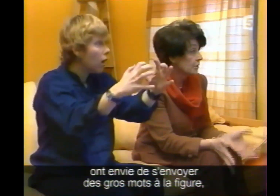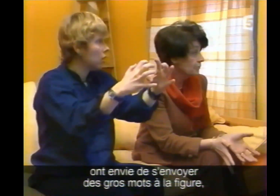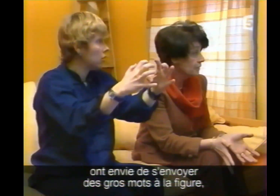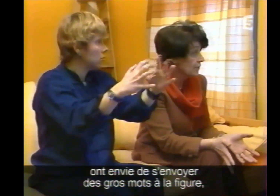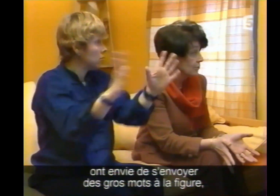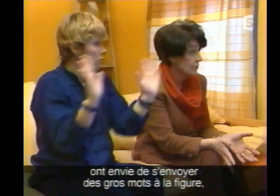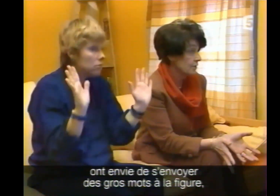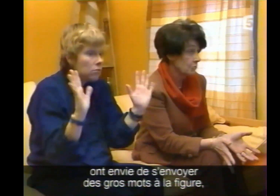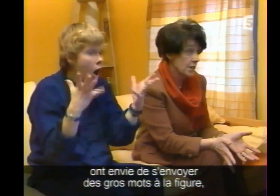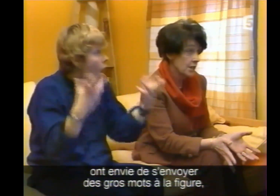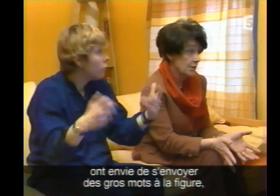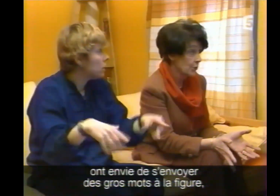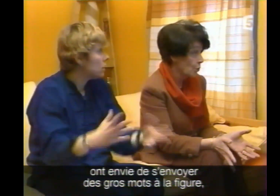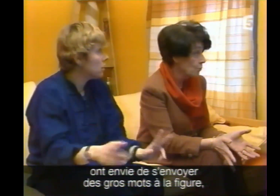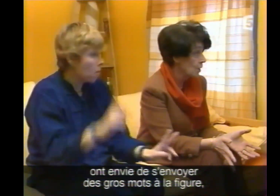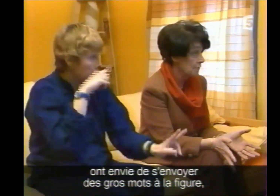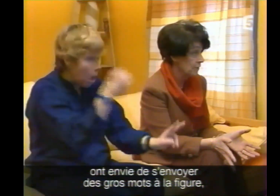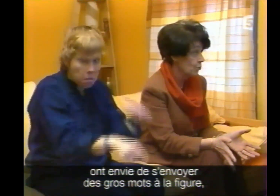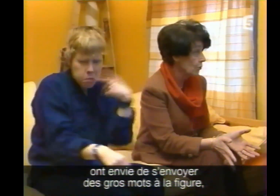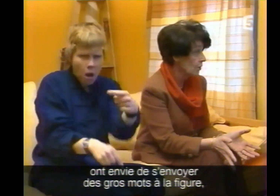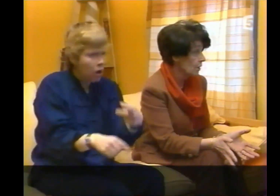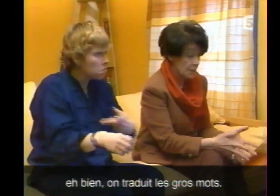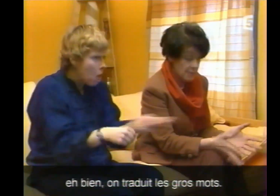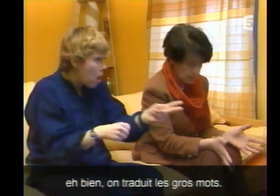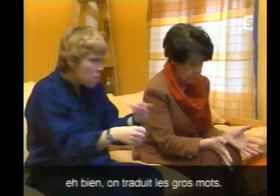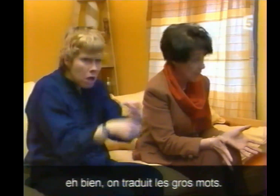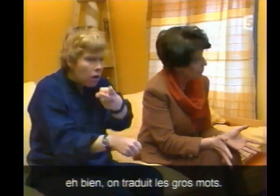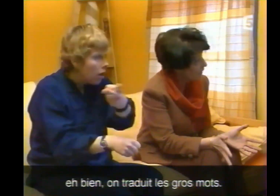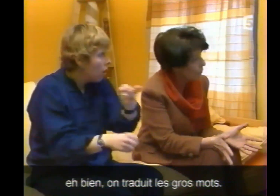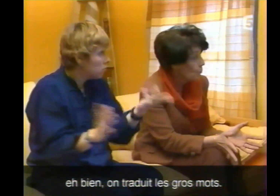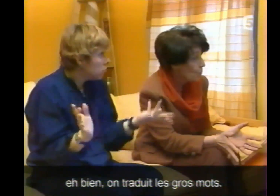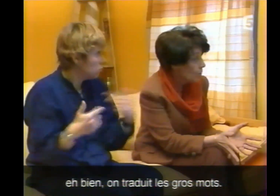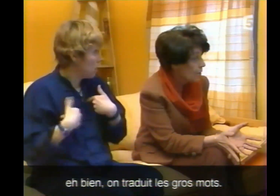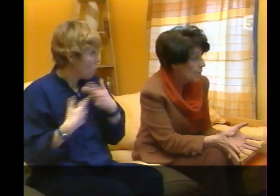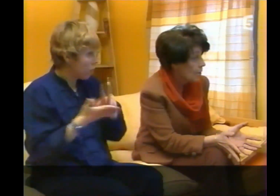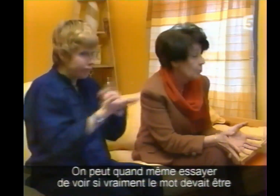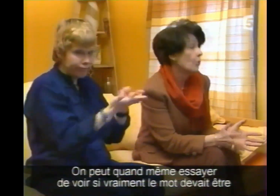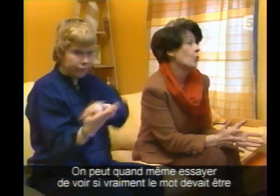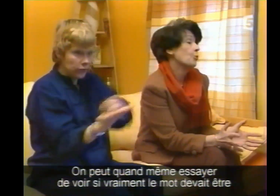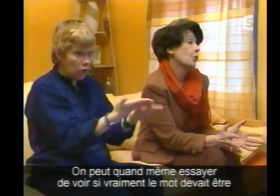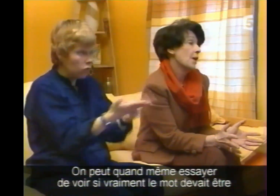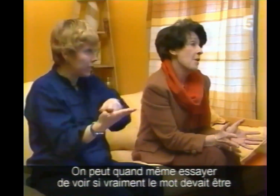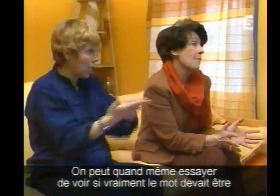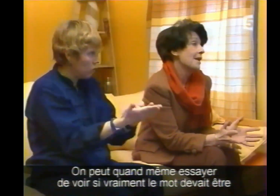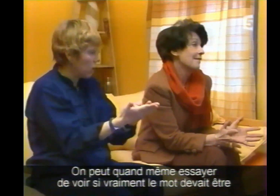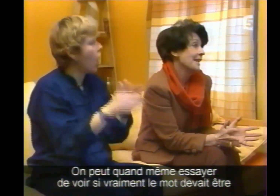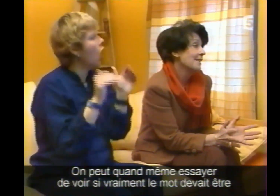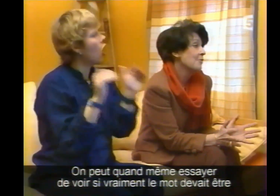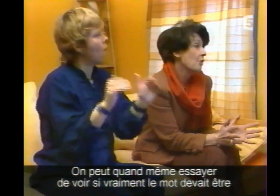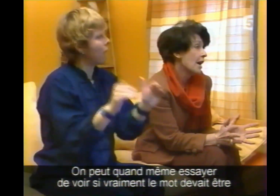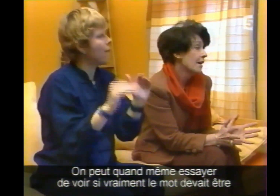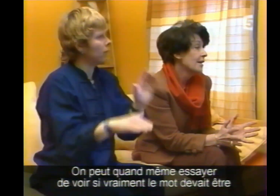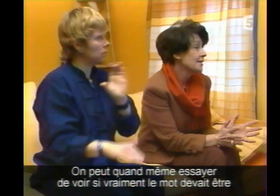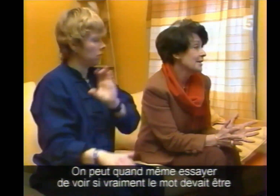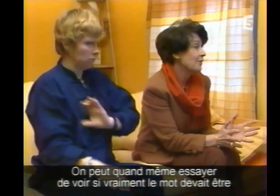envie de s'envoyer des gros mots à la figure, eh bien on traduit les gros mots. Bon, on peut quand même essayer de voir si